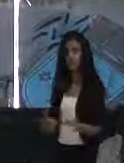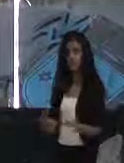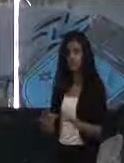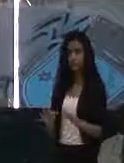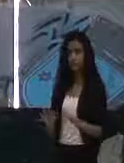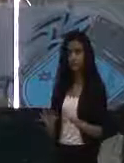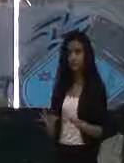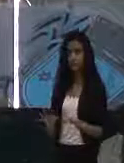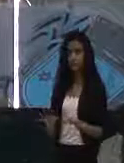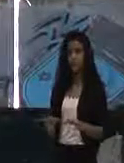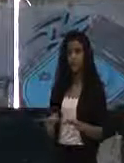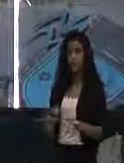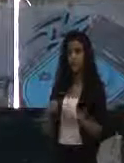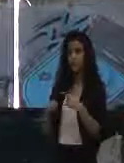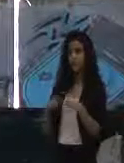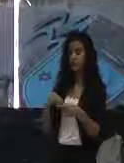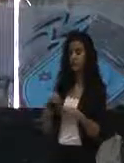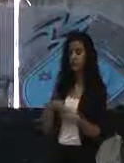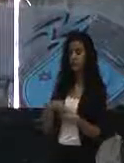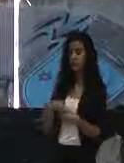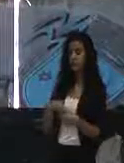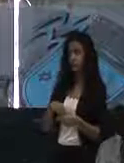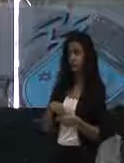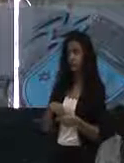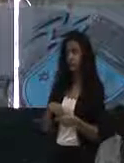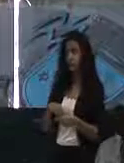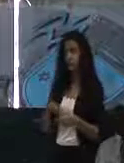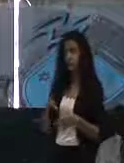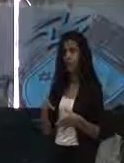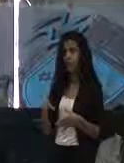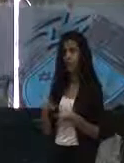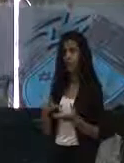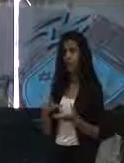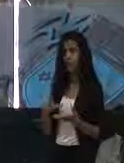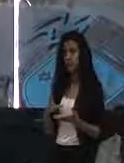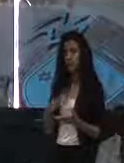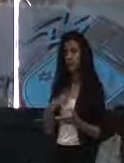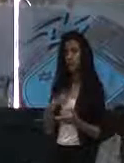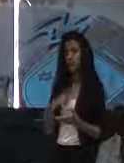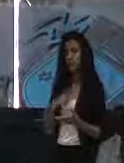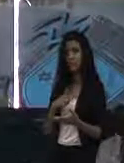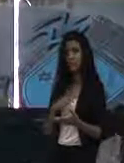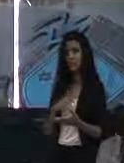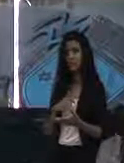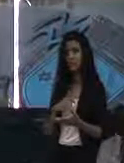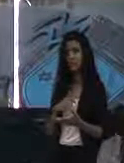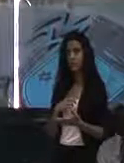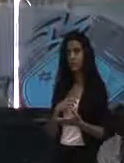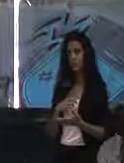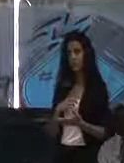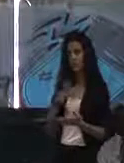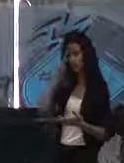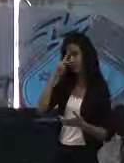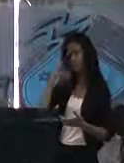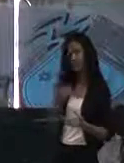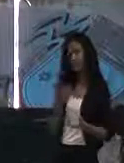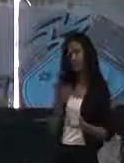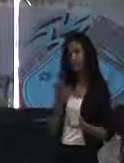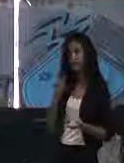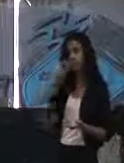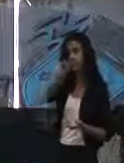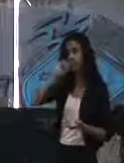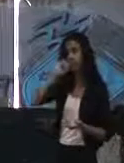no capitalismo e no darwinismo social, na autopreservação e autoafirmação. A inveja seria, popularmente falando,